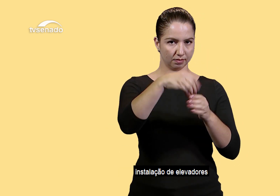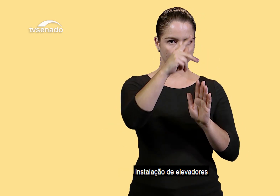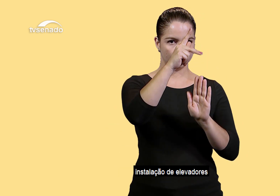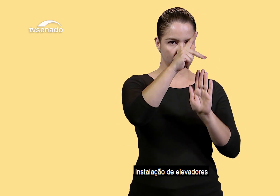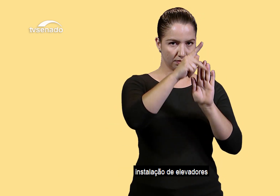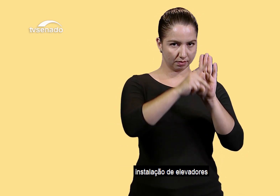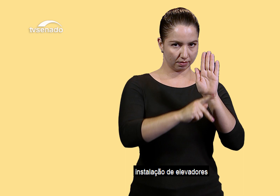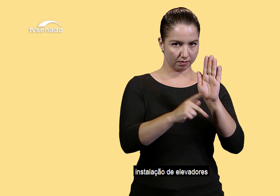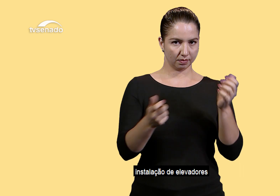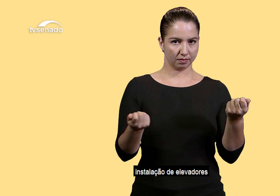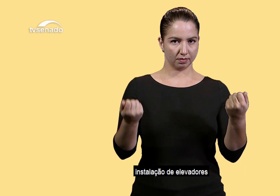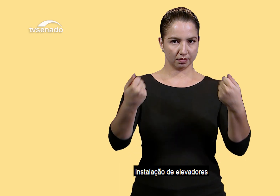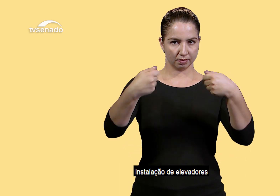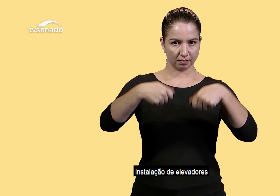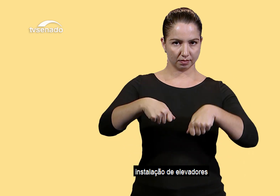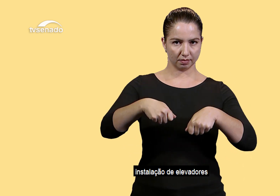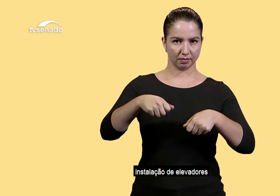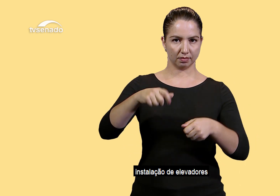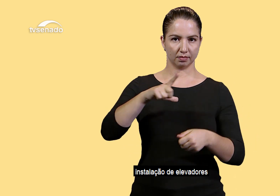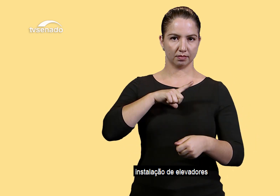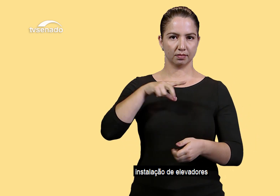instalação de elevadores.